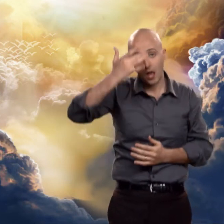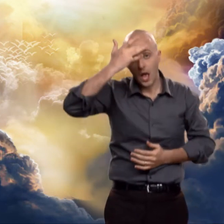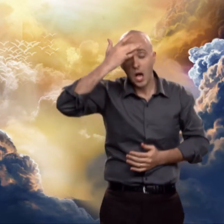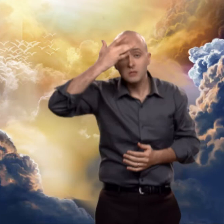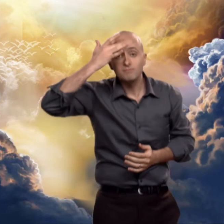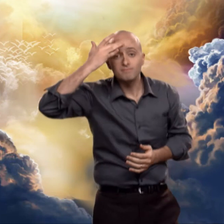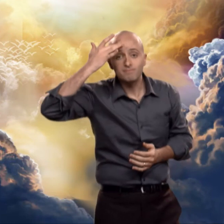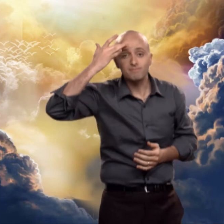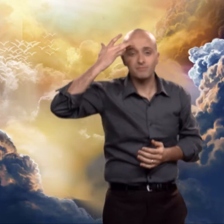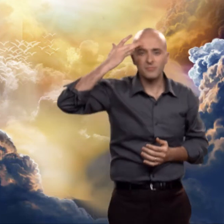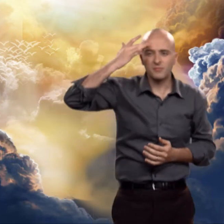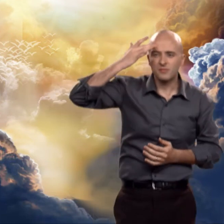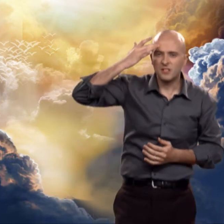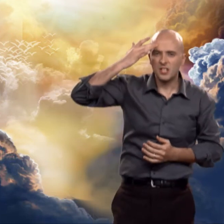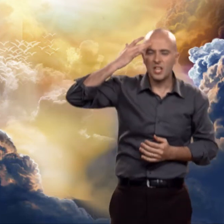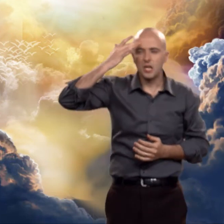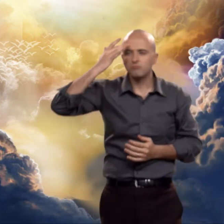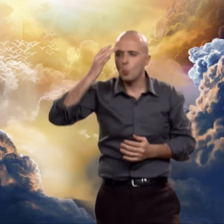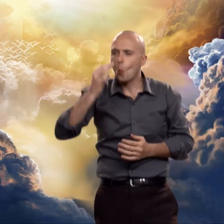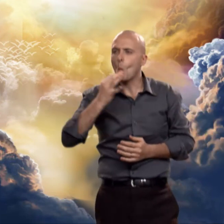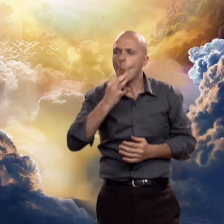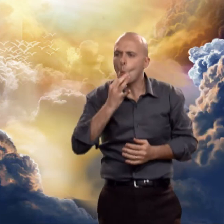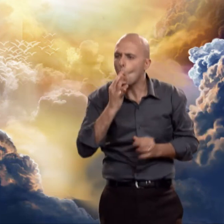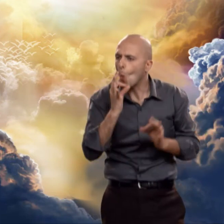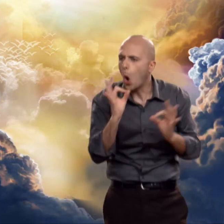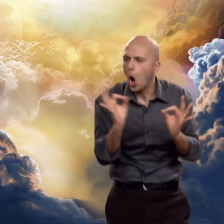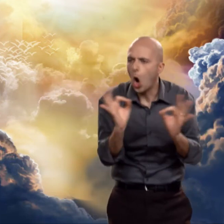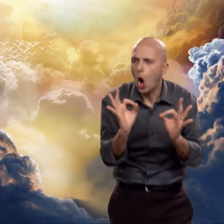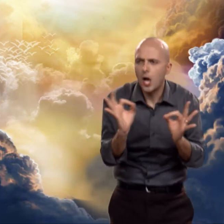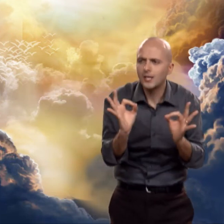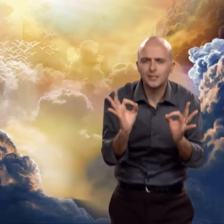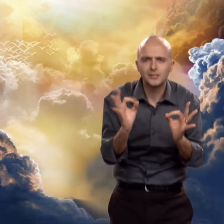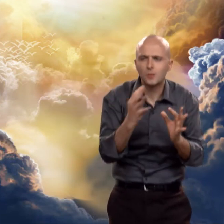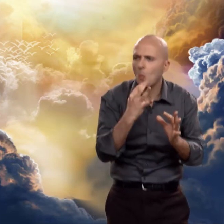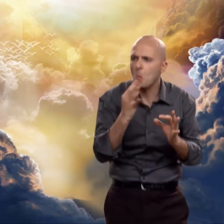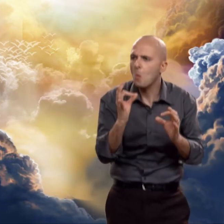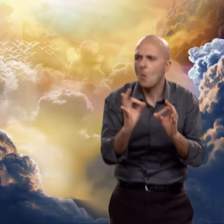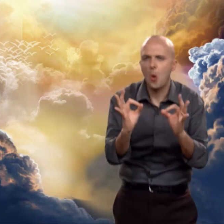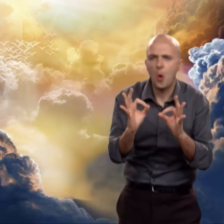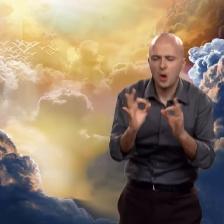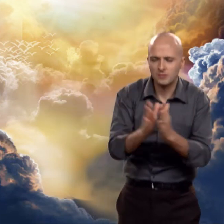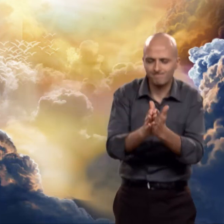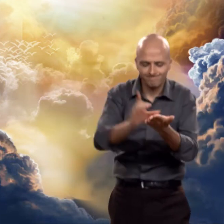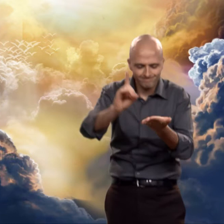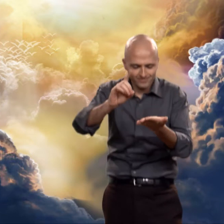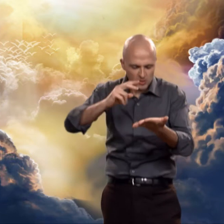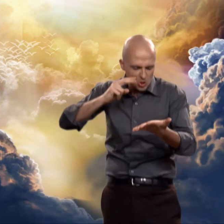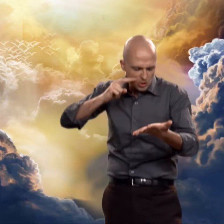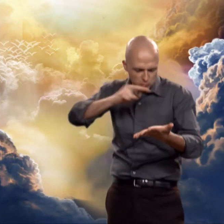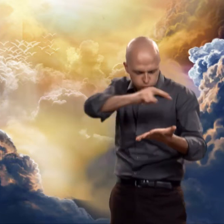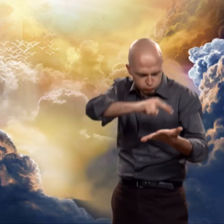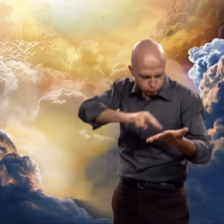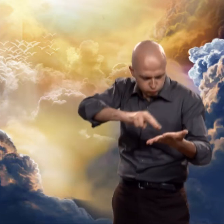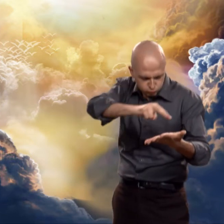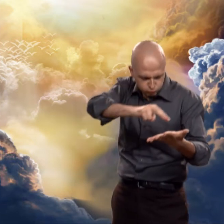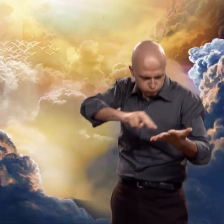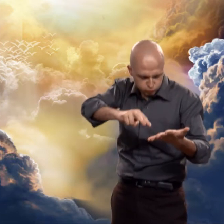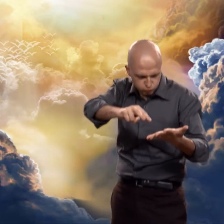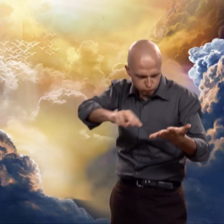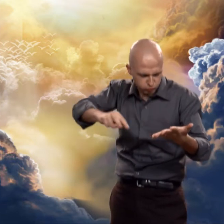impopular. Elias foi acusado de ser o perturbador de Israel, Jeremias de traidor, Paulo de profanador do